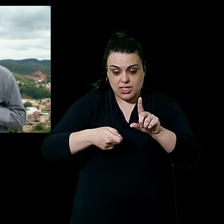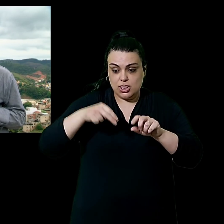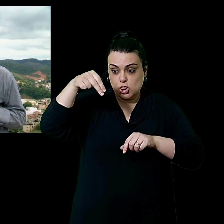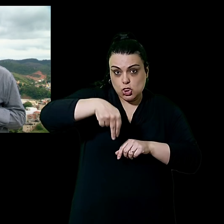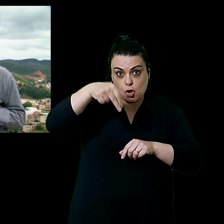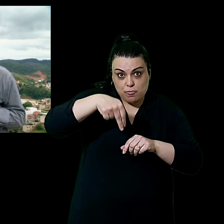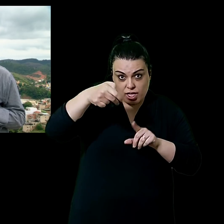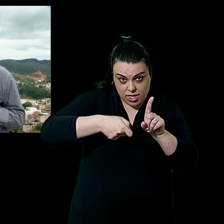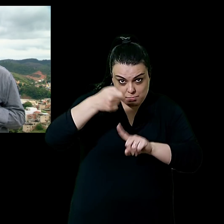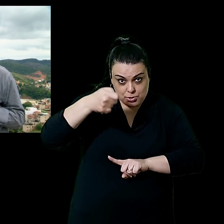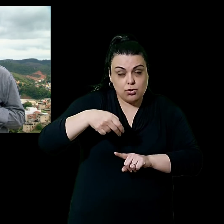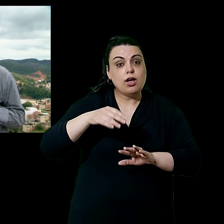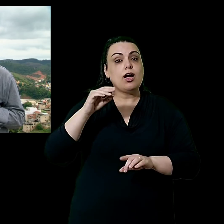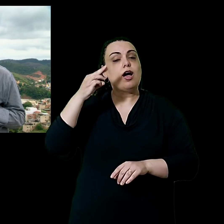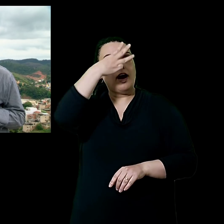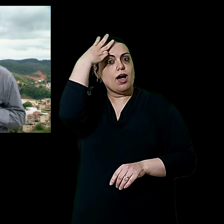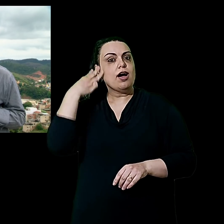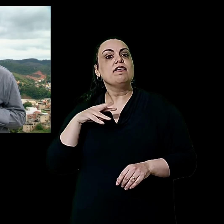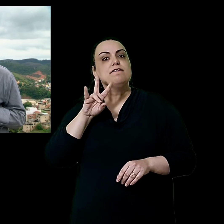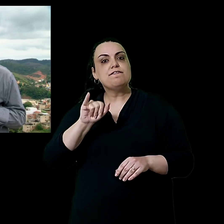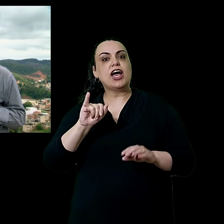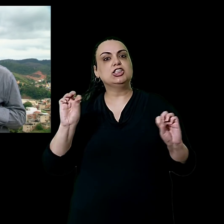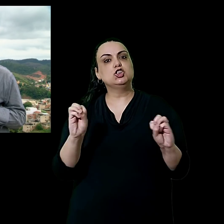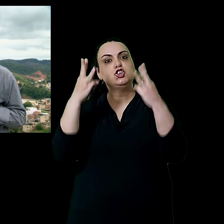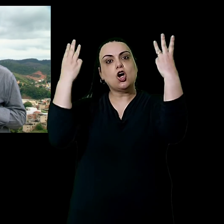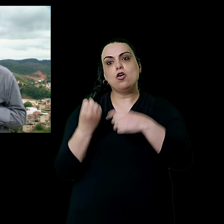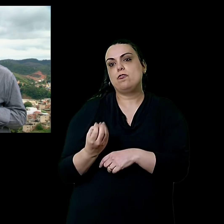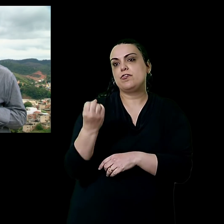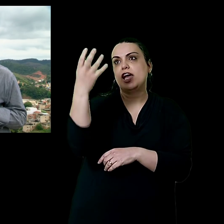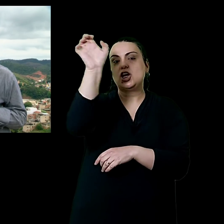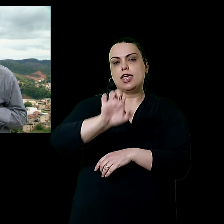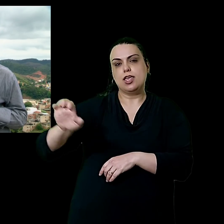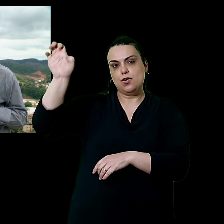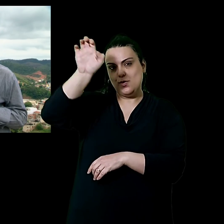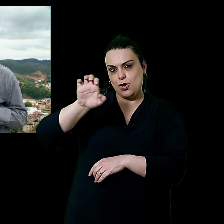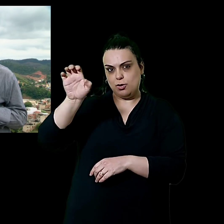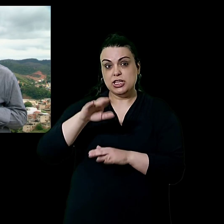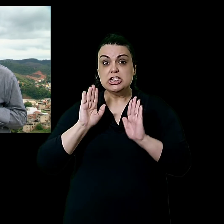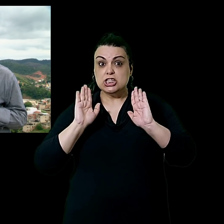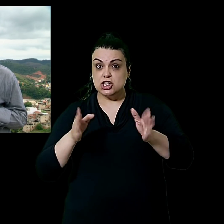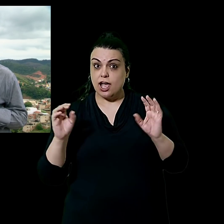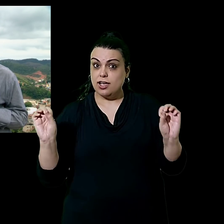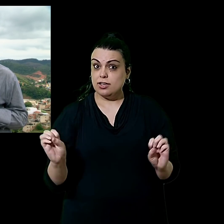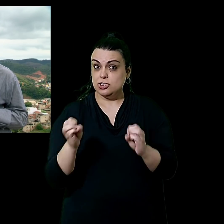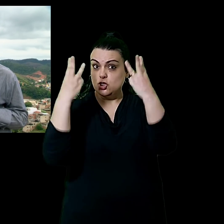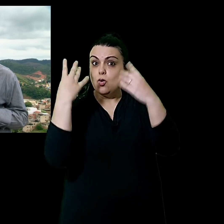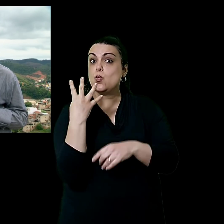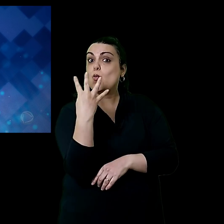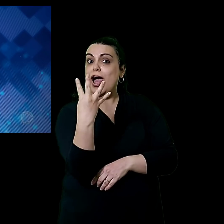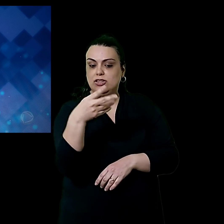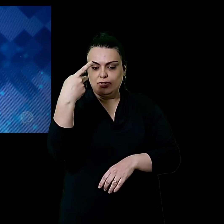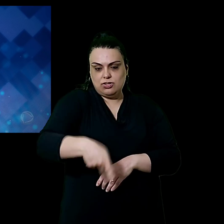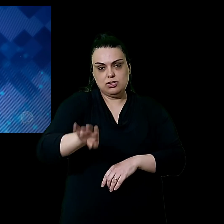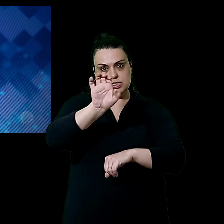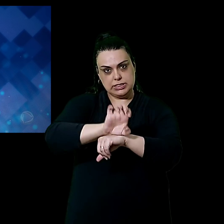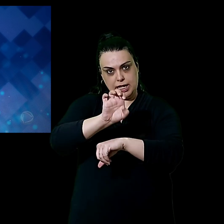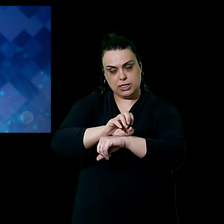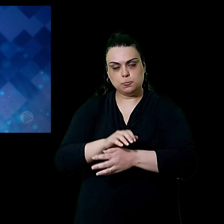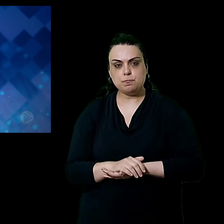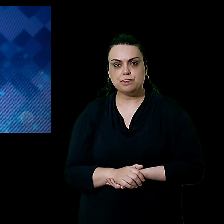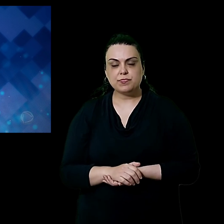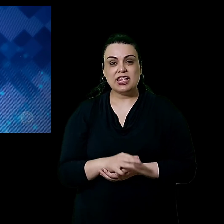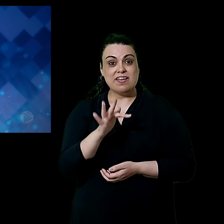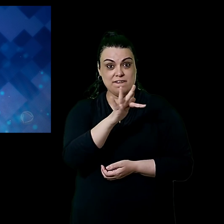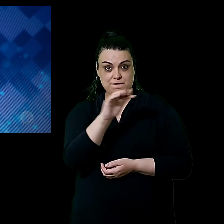novembro começaria uma turnê na Europa. 4 shows da cantora estavam previstos no estado. Os